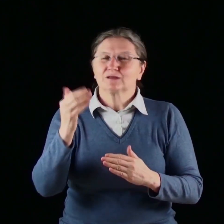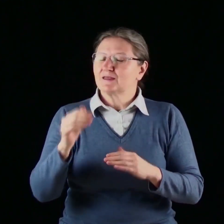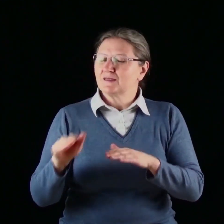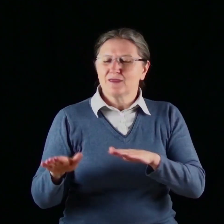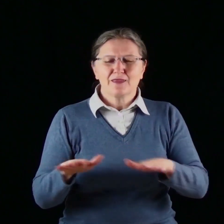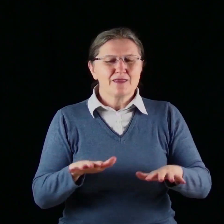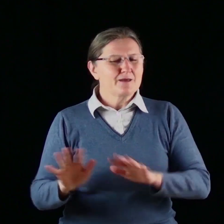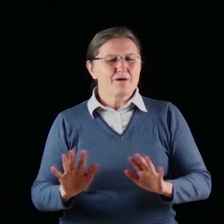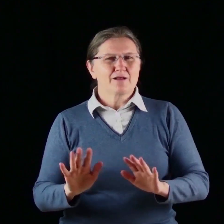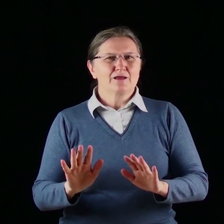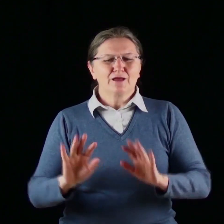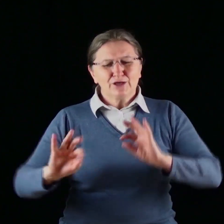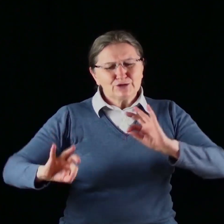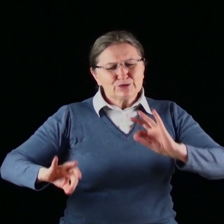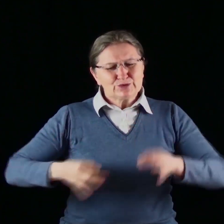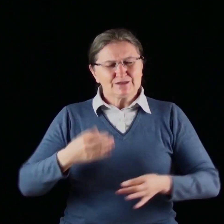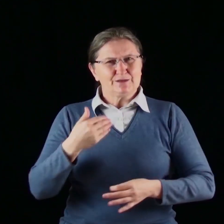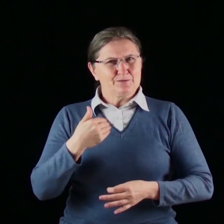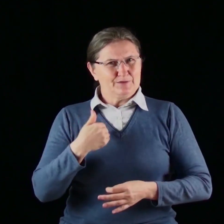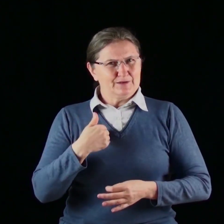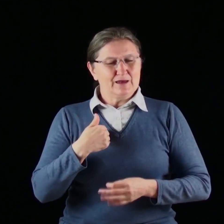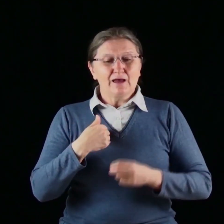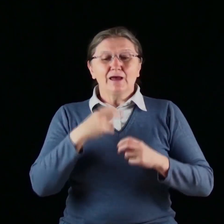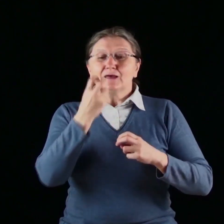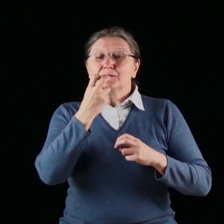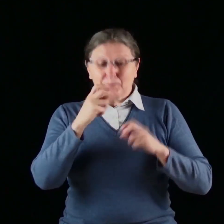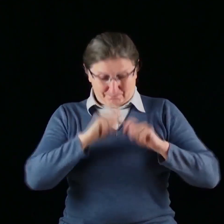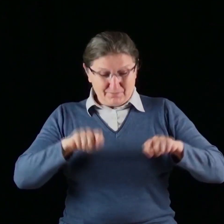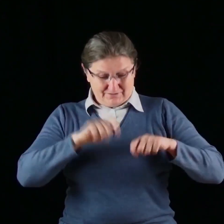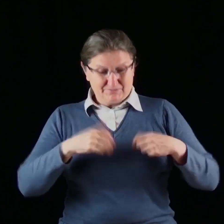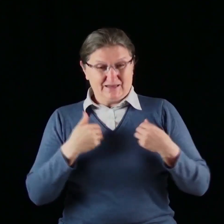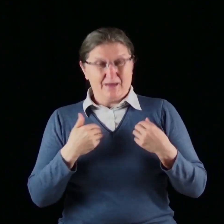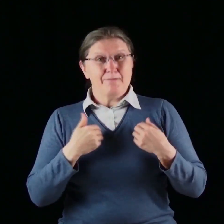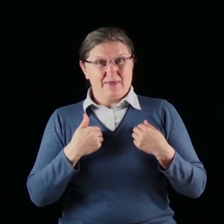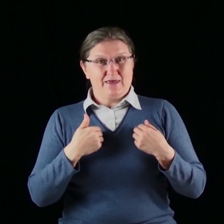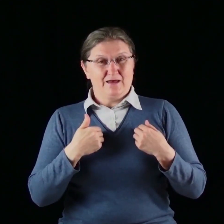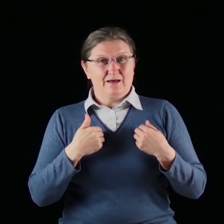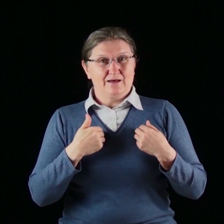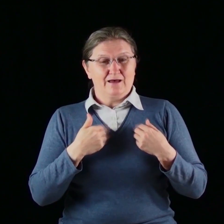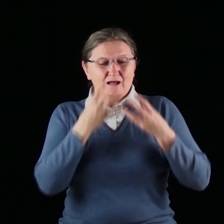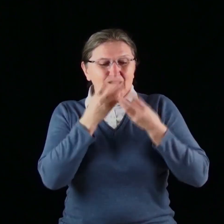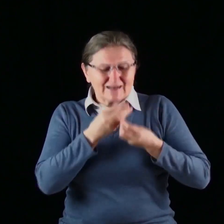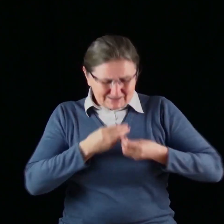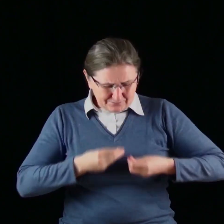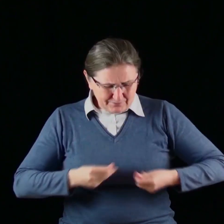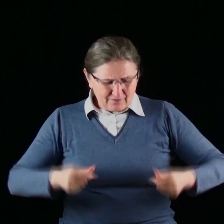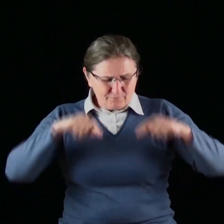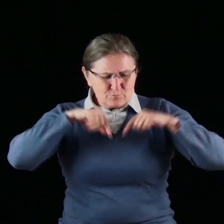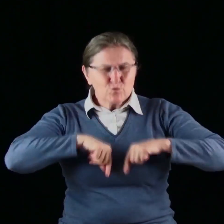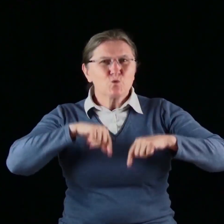не поколеблюсь. Искуси меня, Господи, и испытай меня. Расплавь внутренности